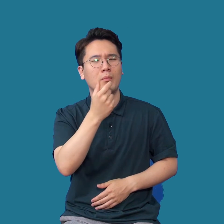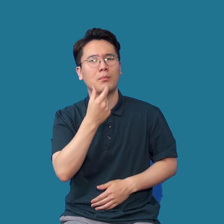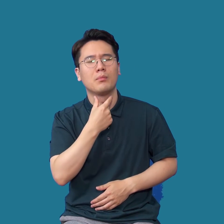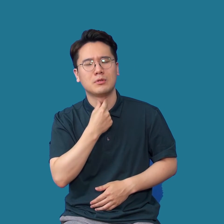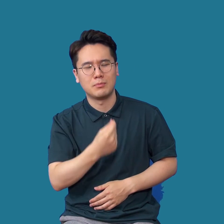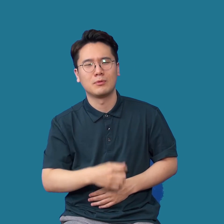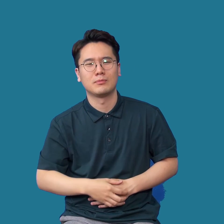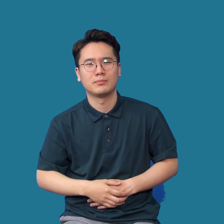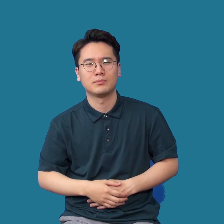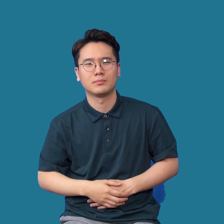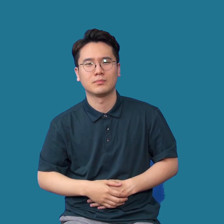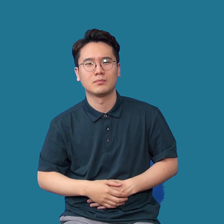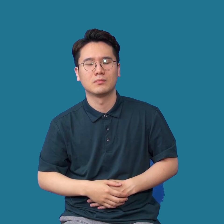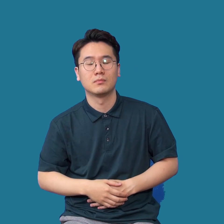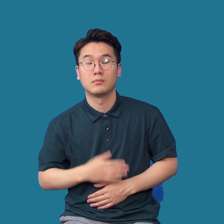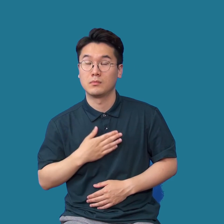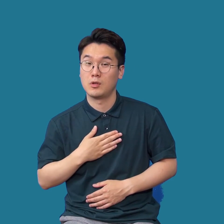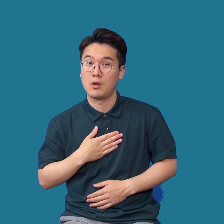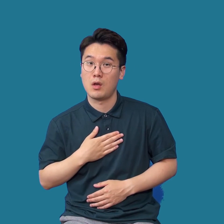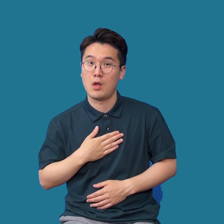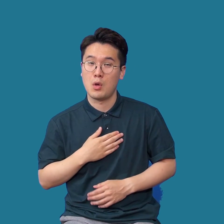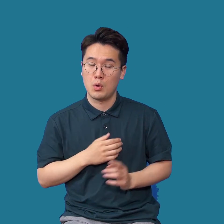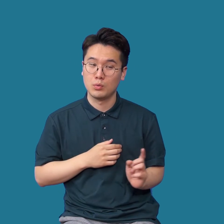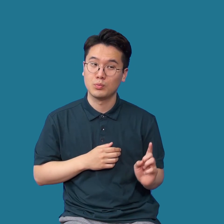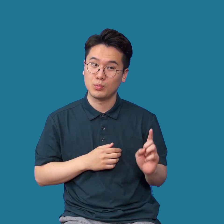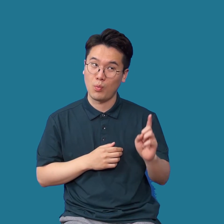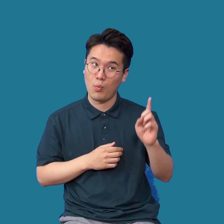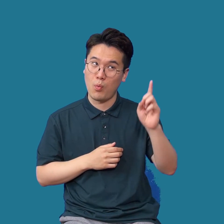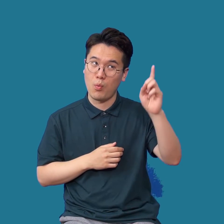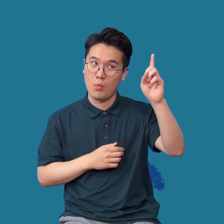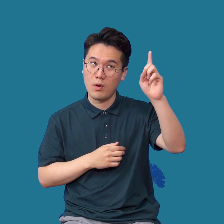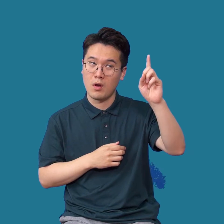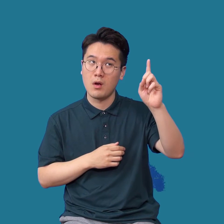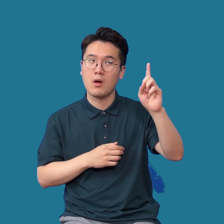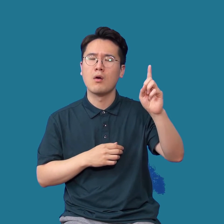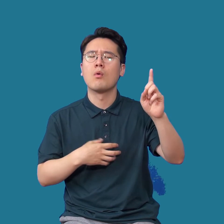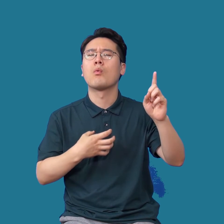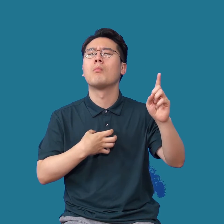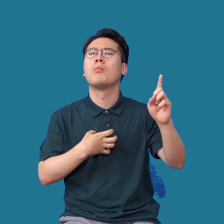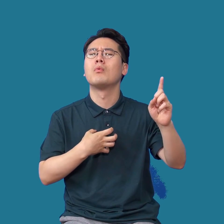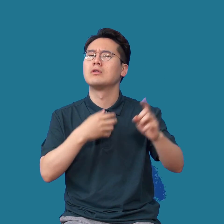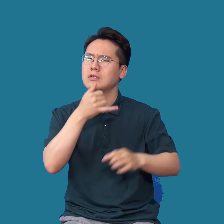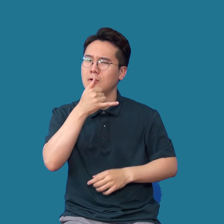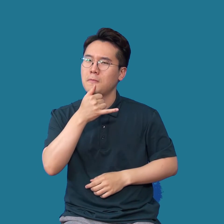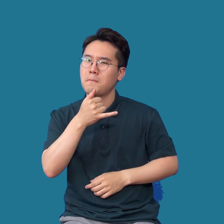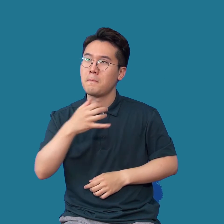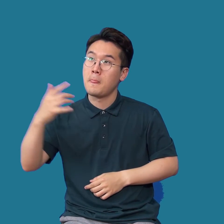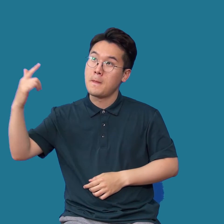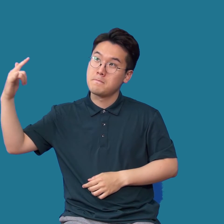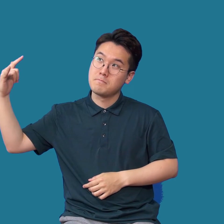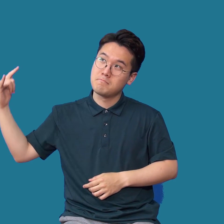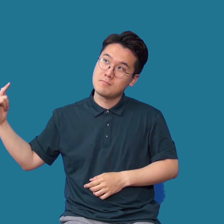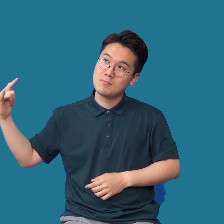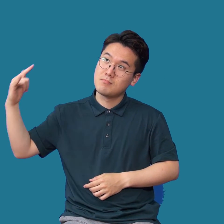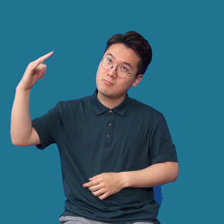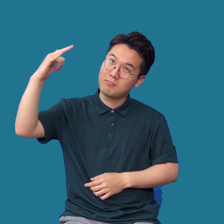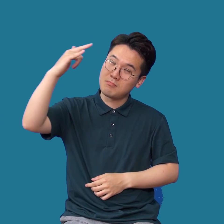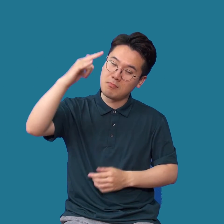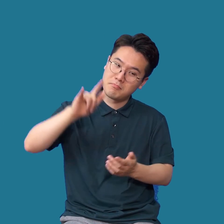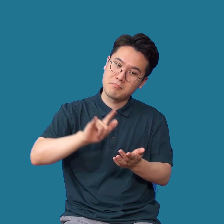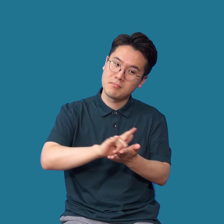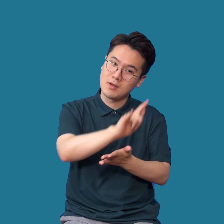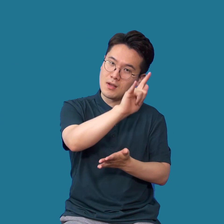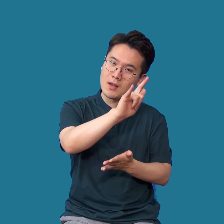그런데 나는 고소공포증이 있습니다. 비행기 타는 것이 너무 무섭습니다. 그랜드